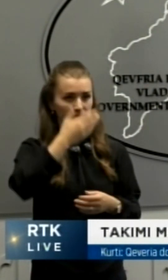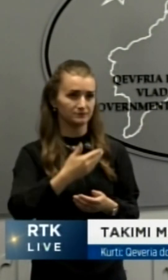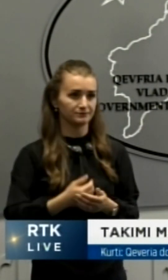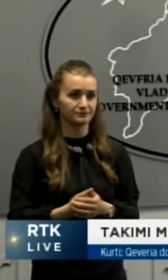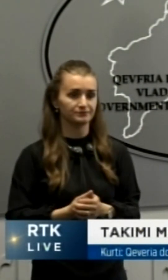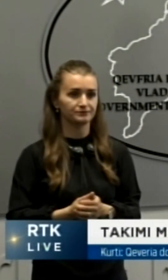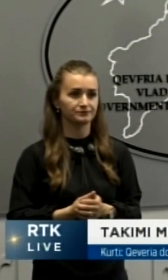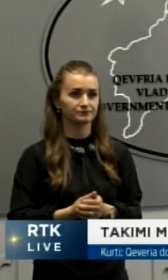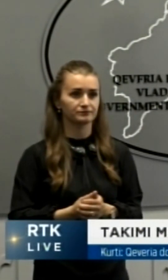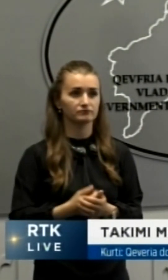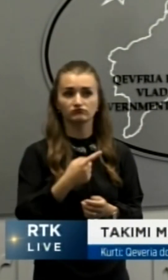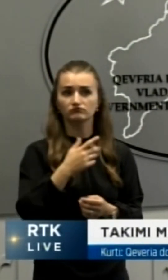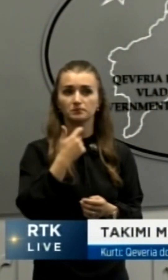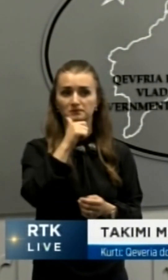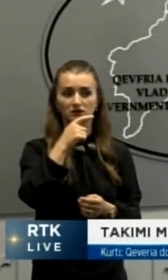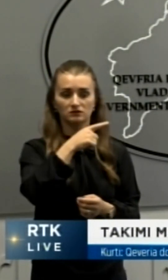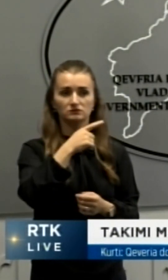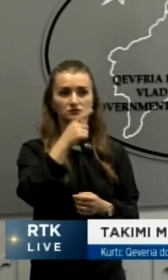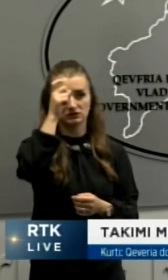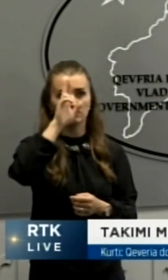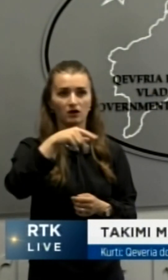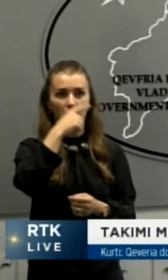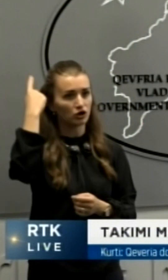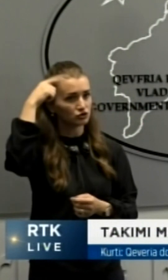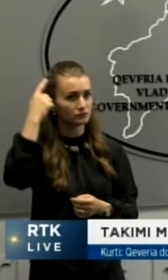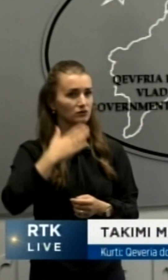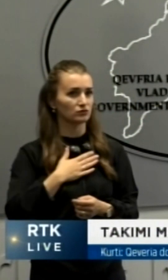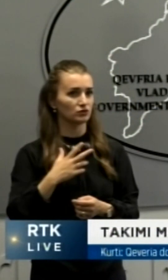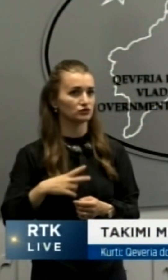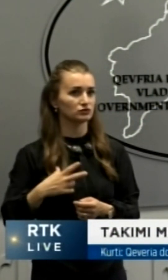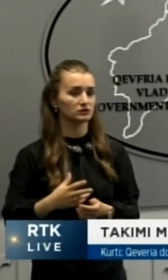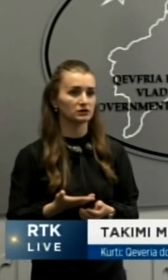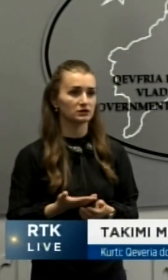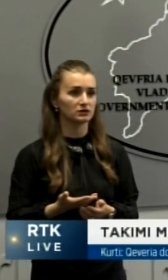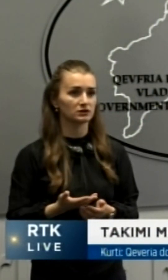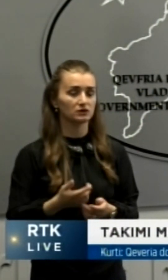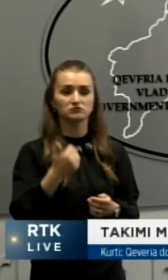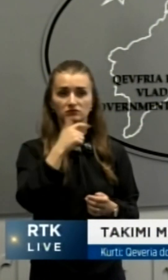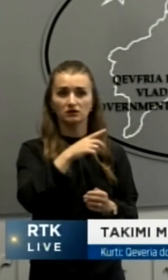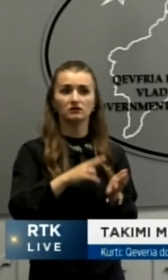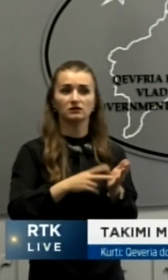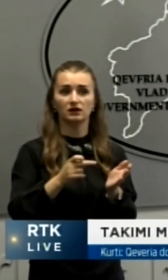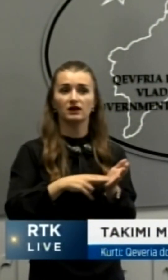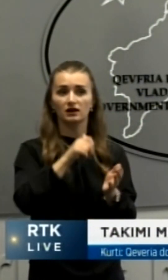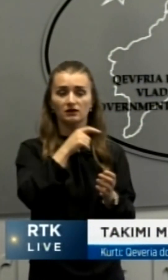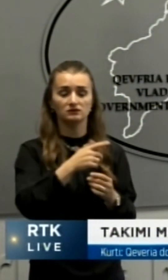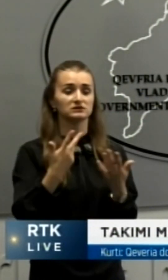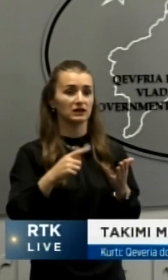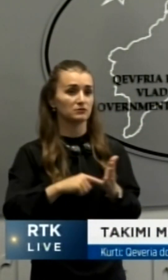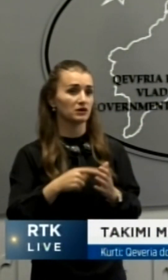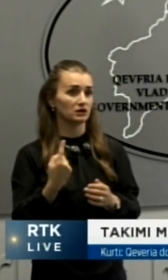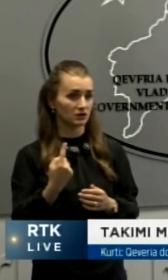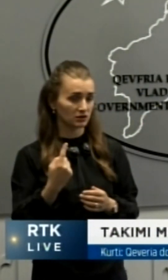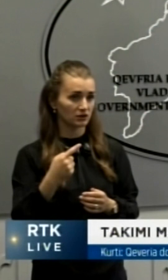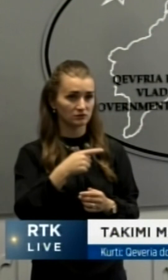presidentit të Serbisë për shqiptarët në Preshev, Medvegjë dhe Bujanos, aq më tepër që neni 8.1 e Kushtetutës